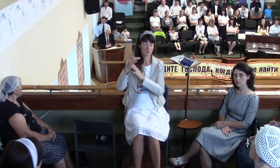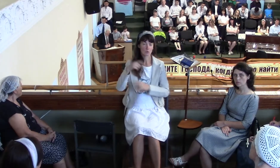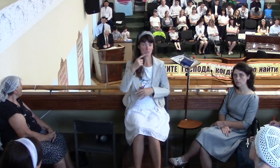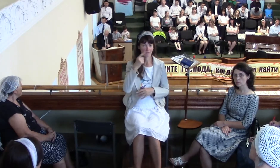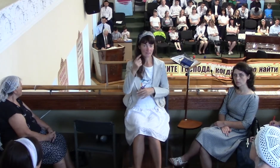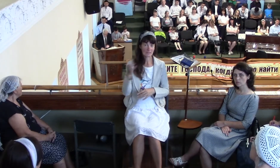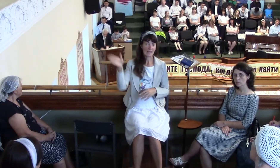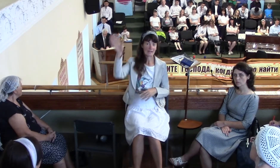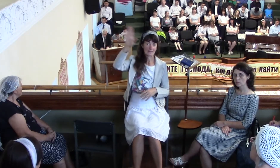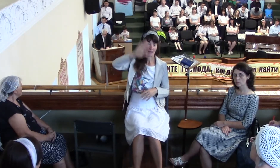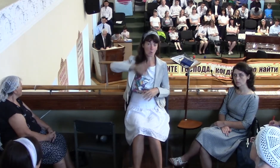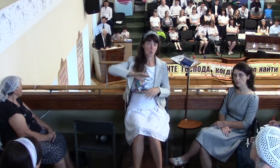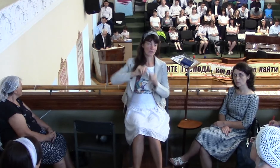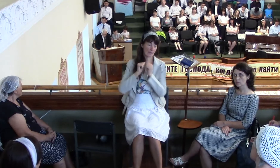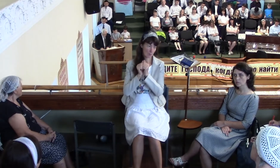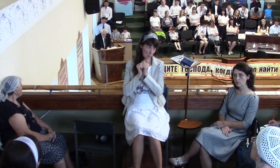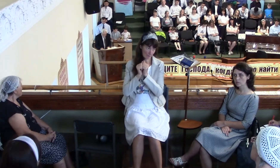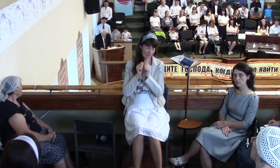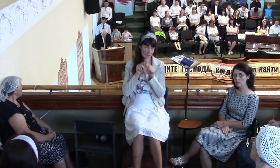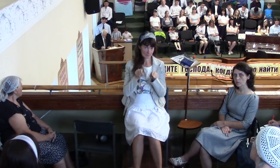горной проповеди, вы помните,